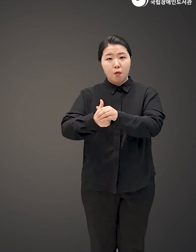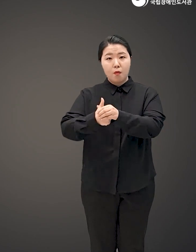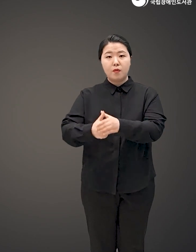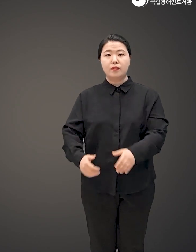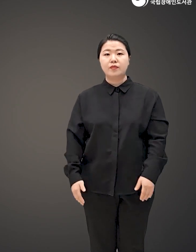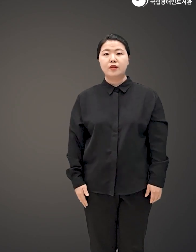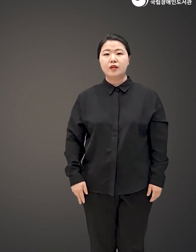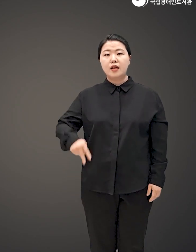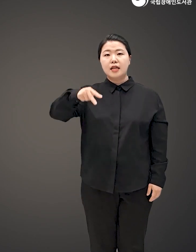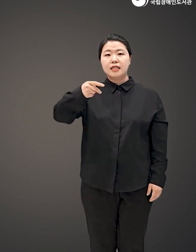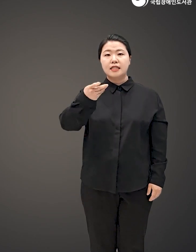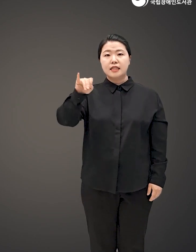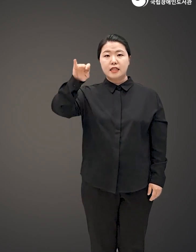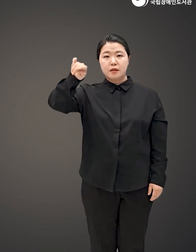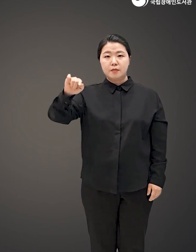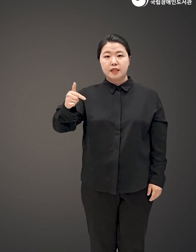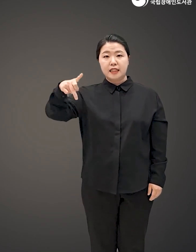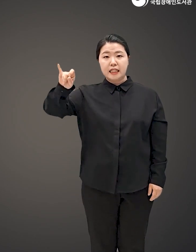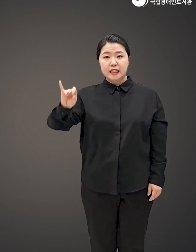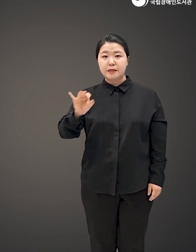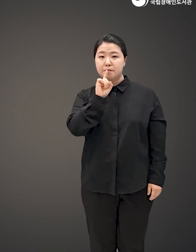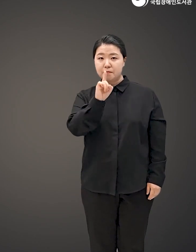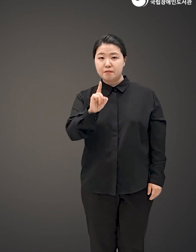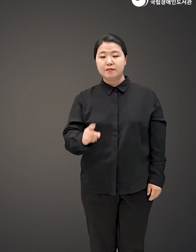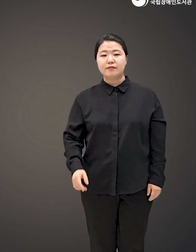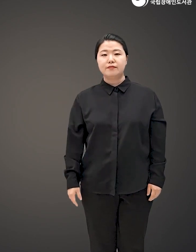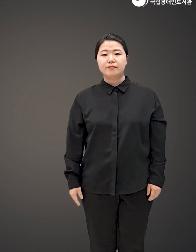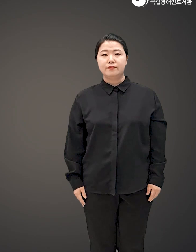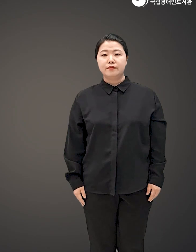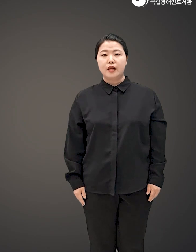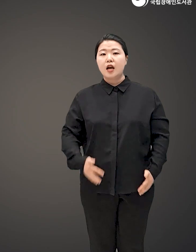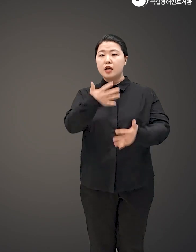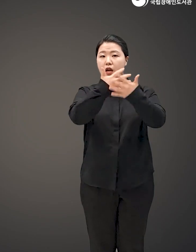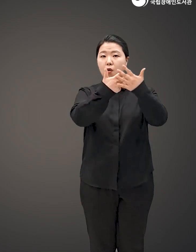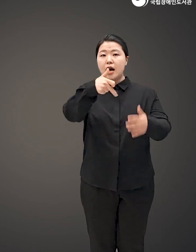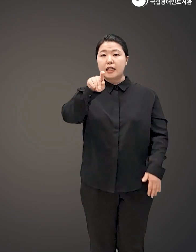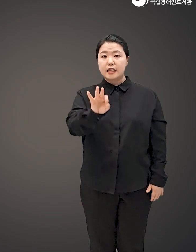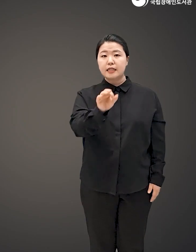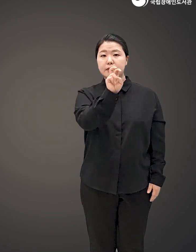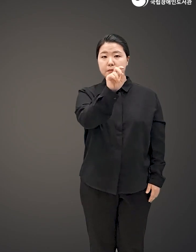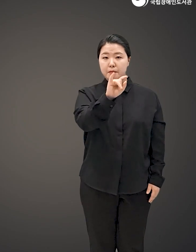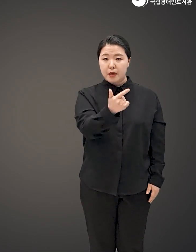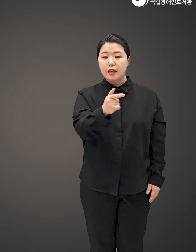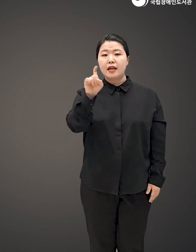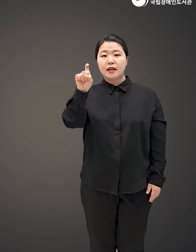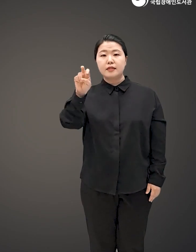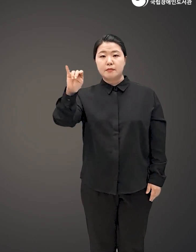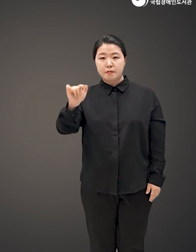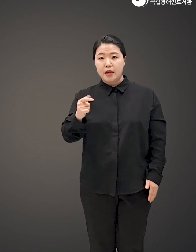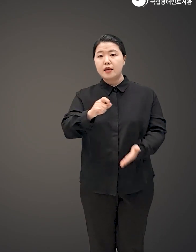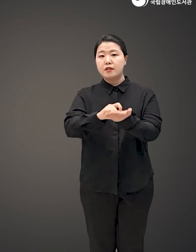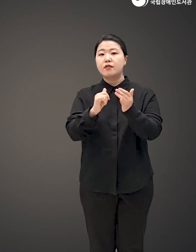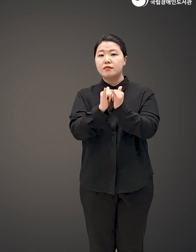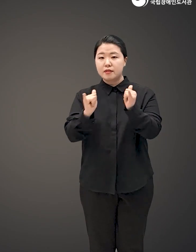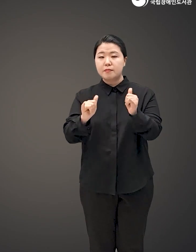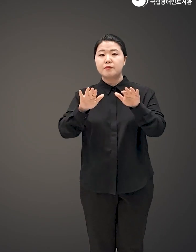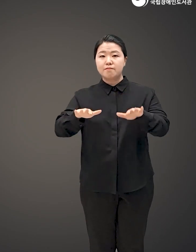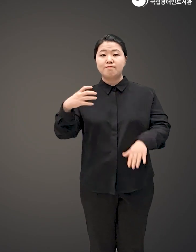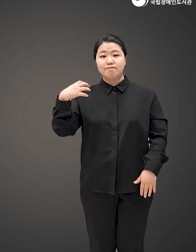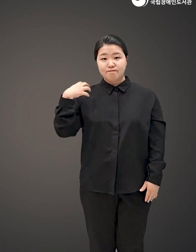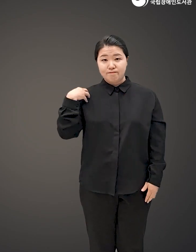있고 독창적이다. 작가 스티븐 킹. 킹스맨, 엑스맨, 제인 골드먼